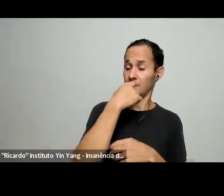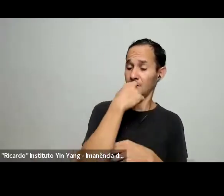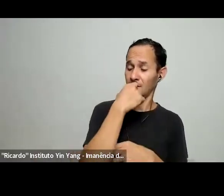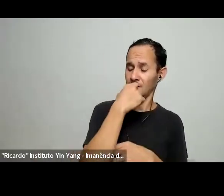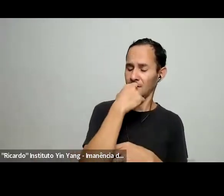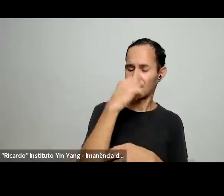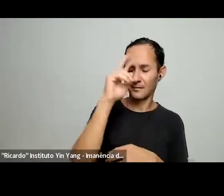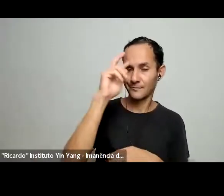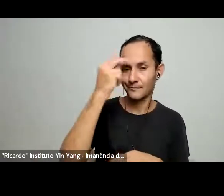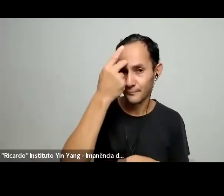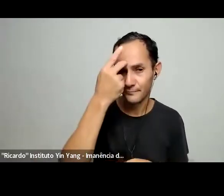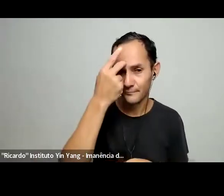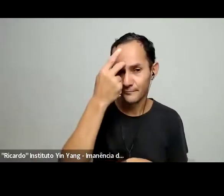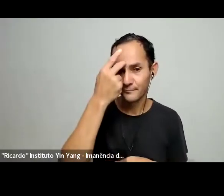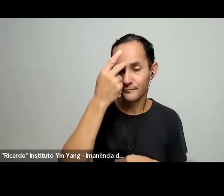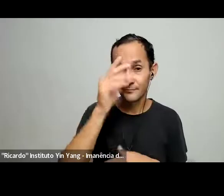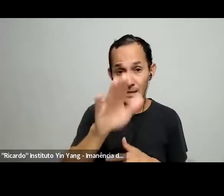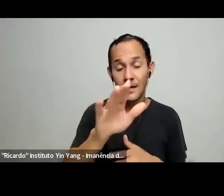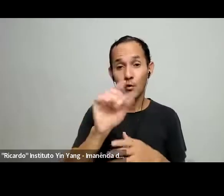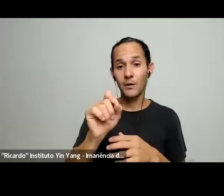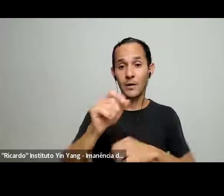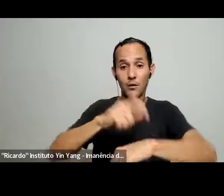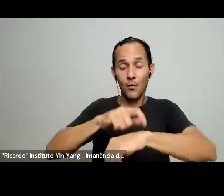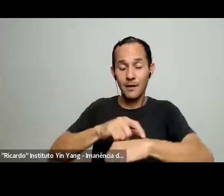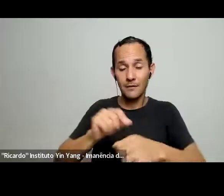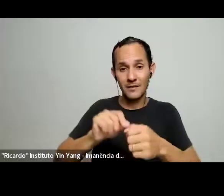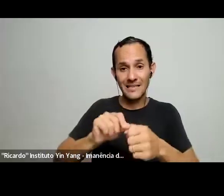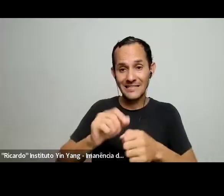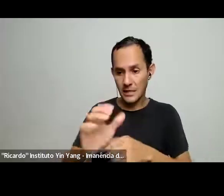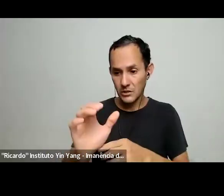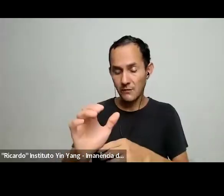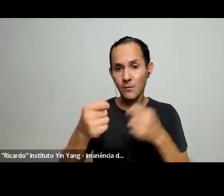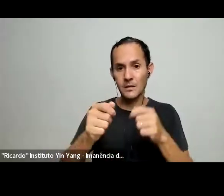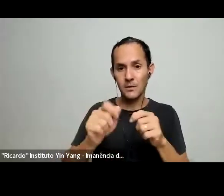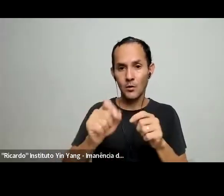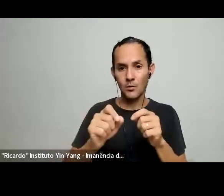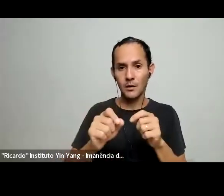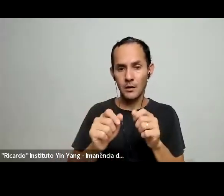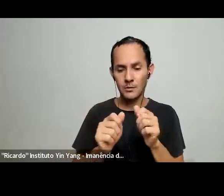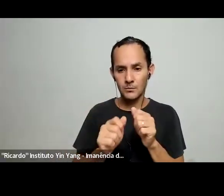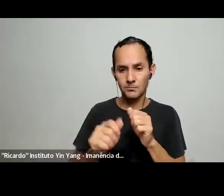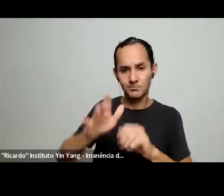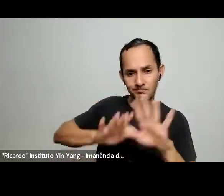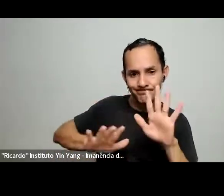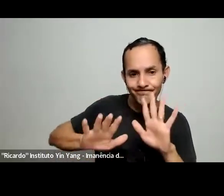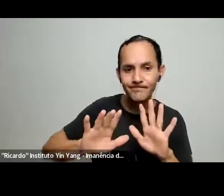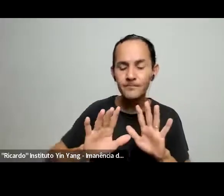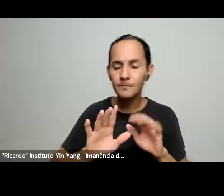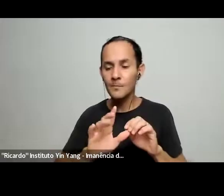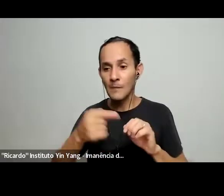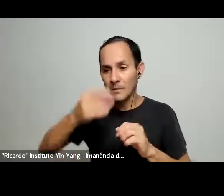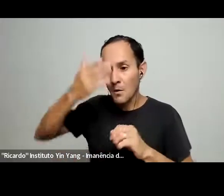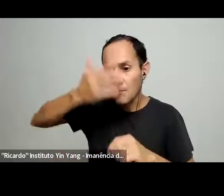alguns equívocos. Então, sempre na construção científica, a gente precisa andar com bastante parcimônia antes de afirmar